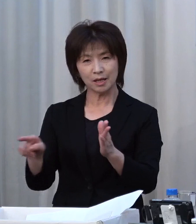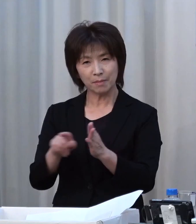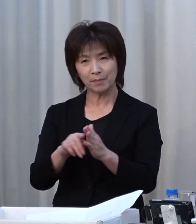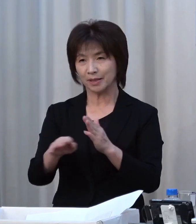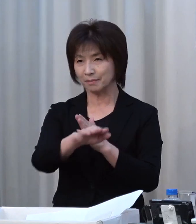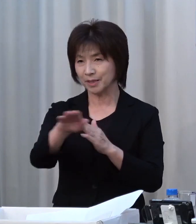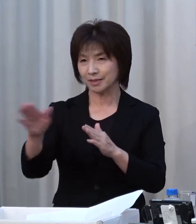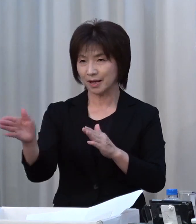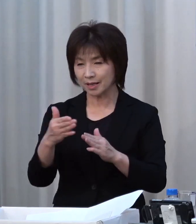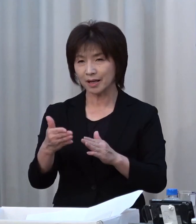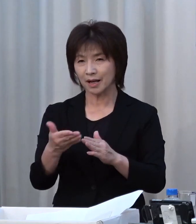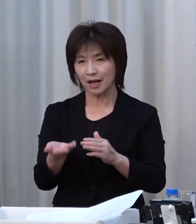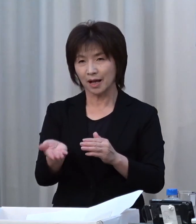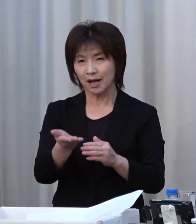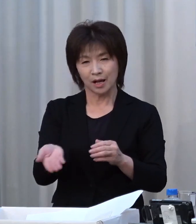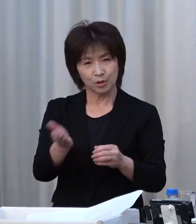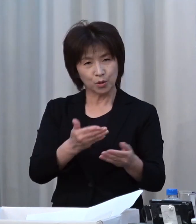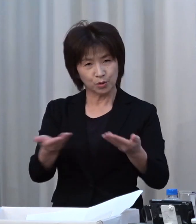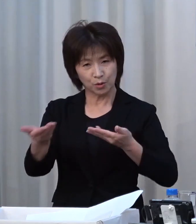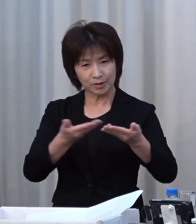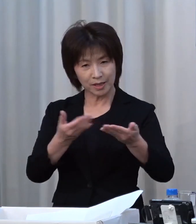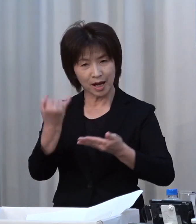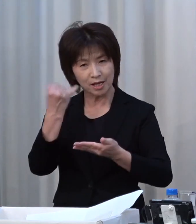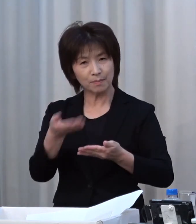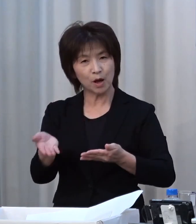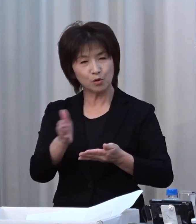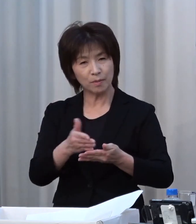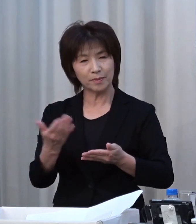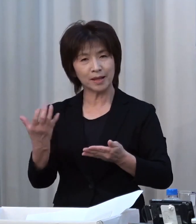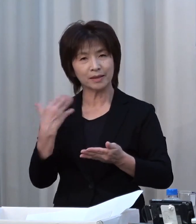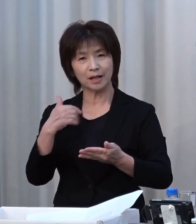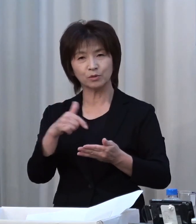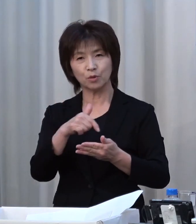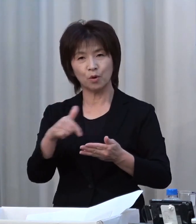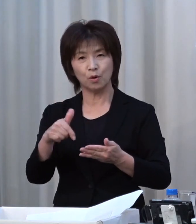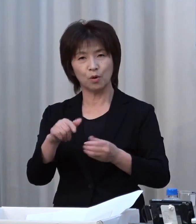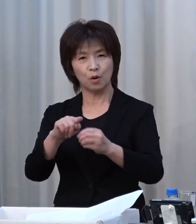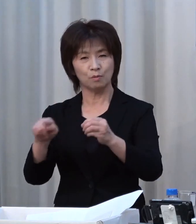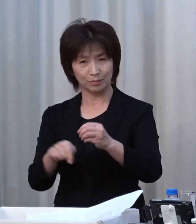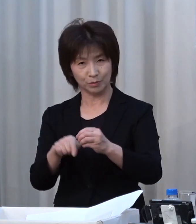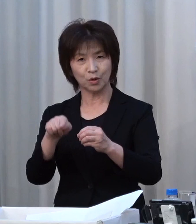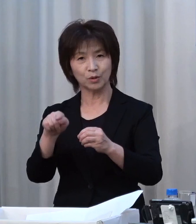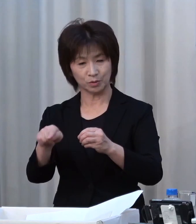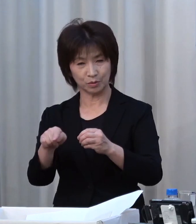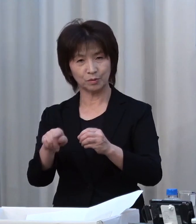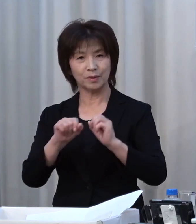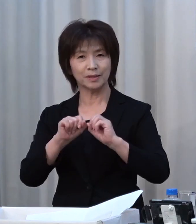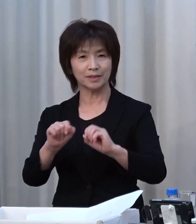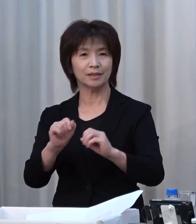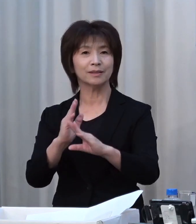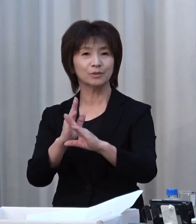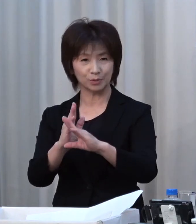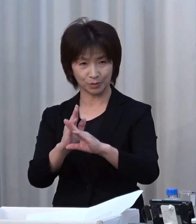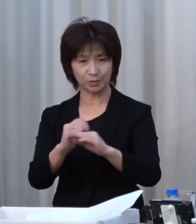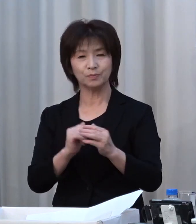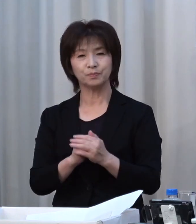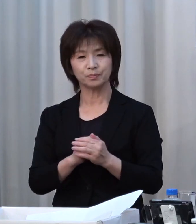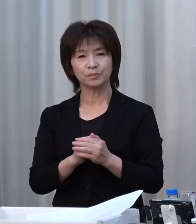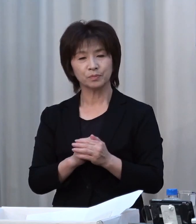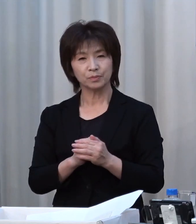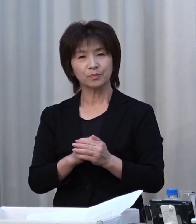皆さんから寄せられた意見等も踏まえ、今の担当部局にですね、やっておりまして、そ